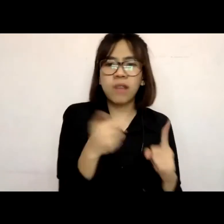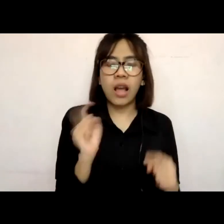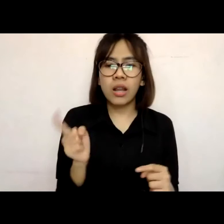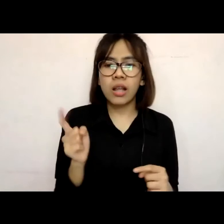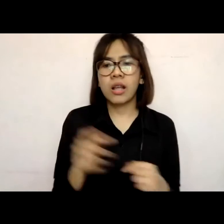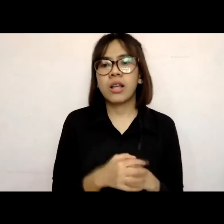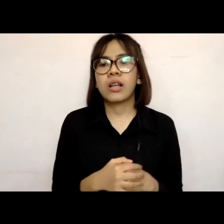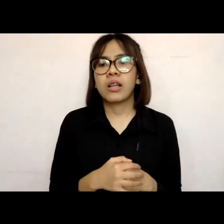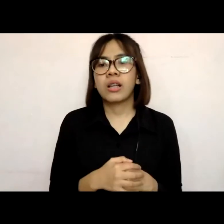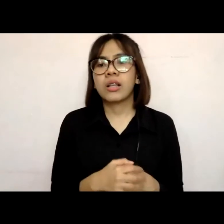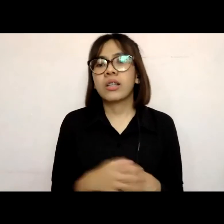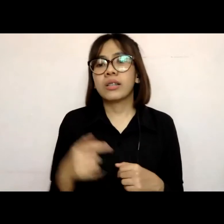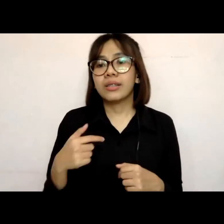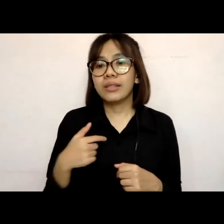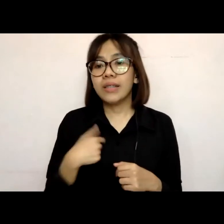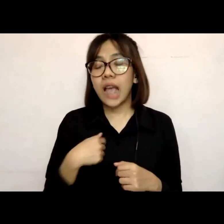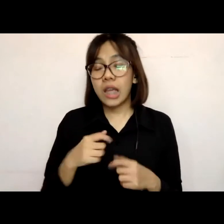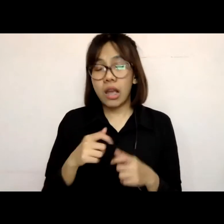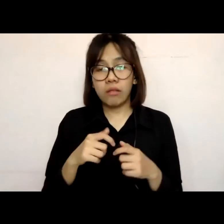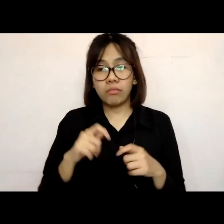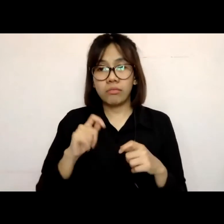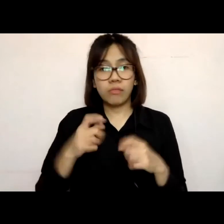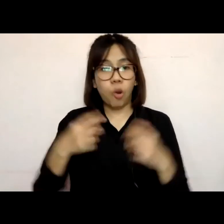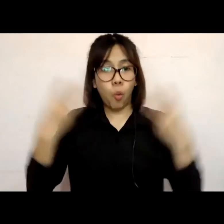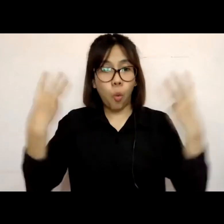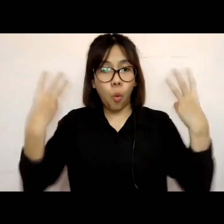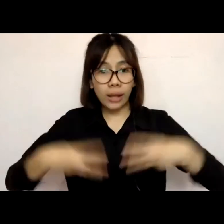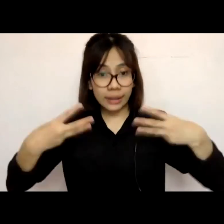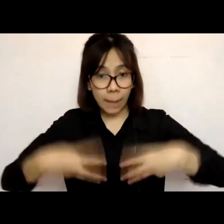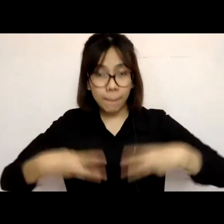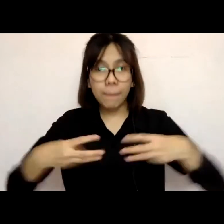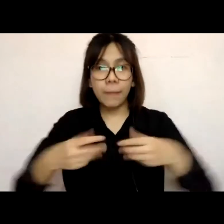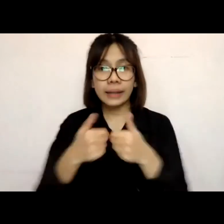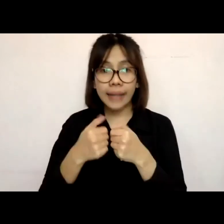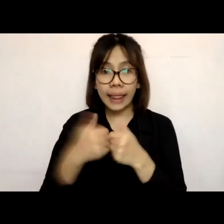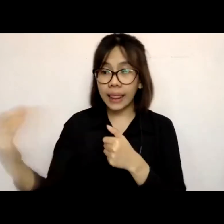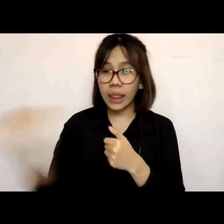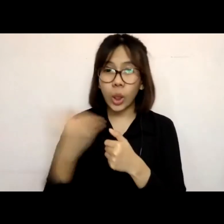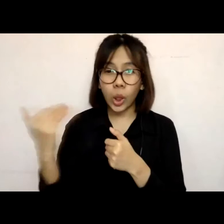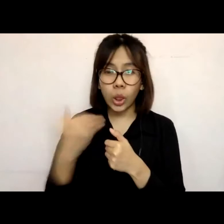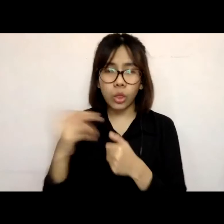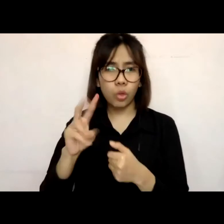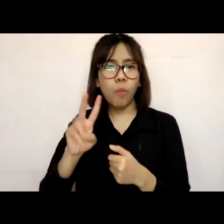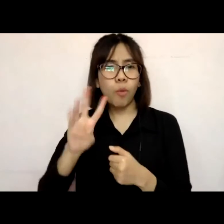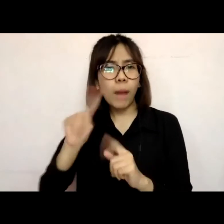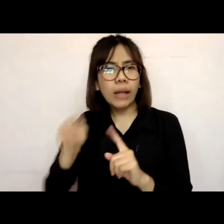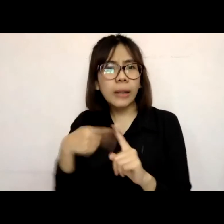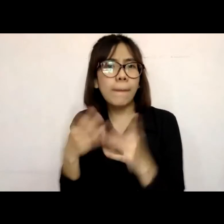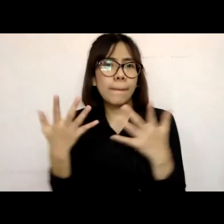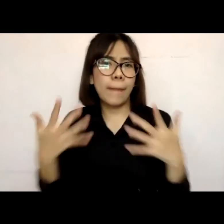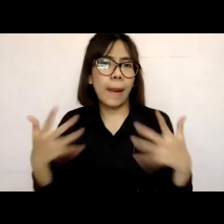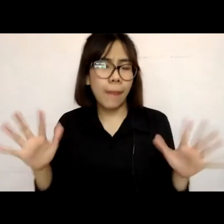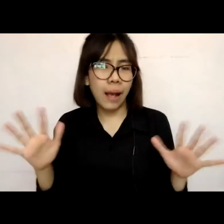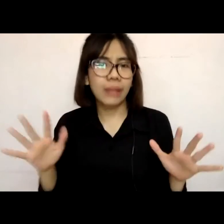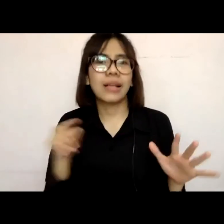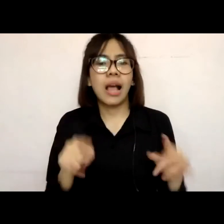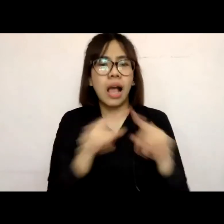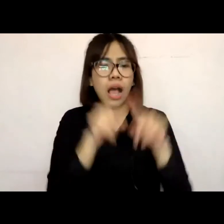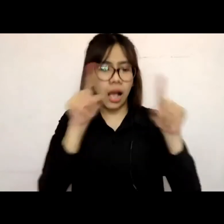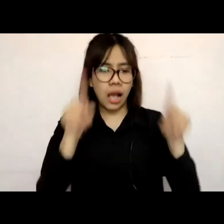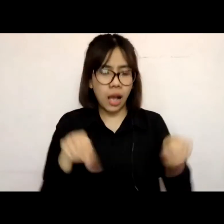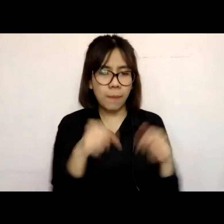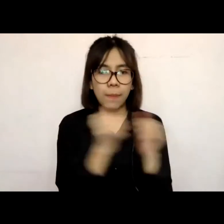baik adalah dari aspek akademik, sosial, aspek lingkungan, fisiknya, maupun lingkungan masyarakat. Nah, di sini ada